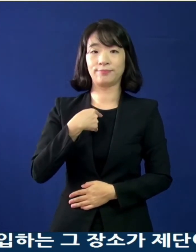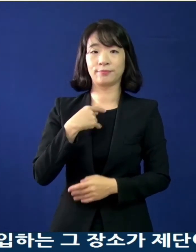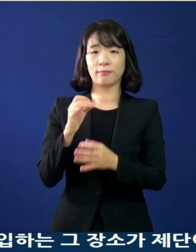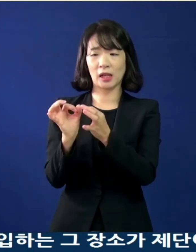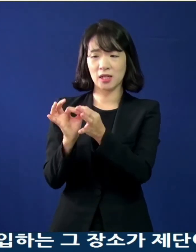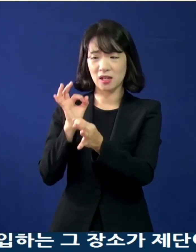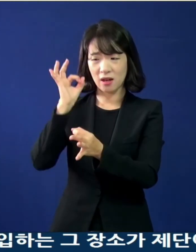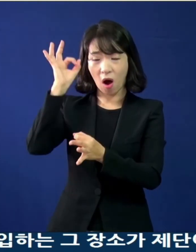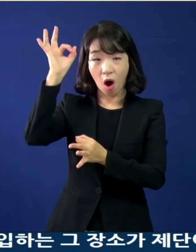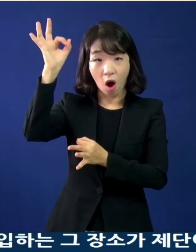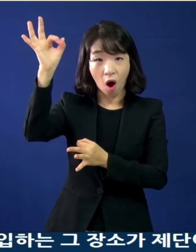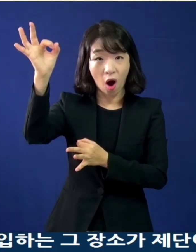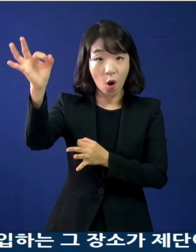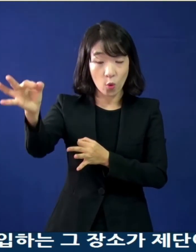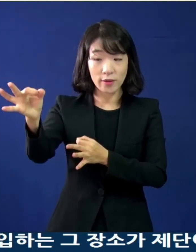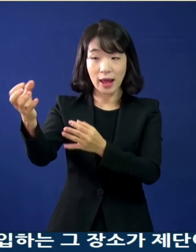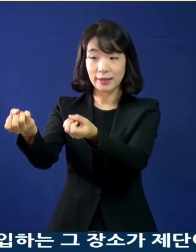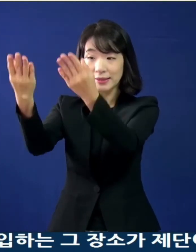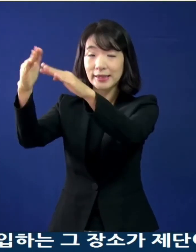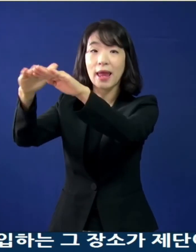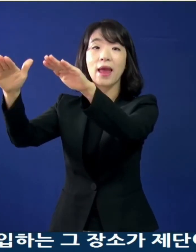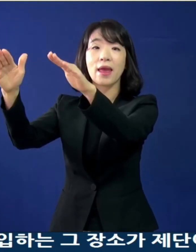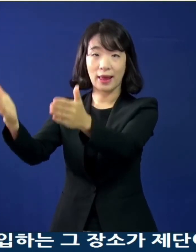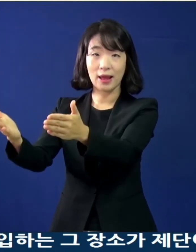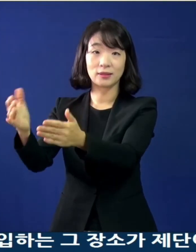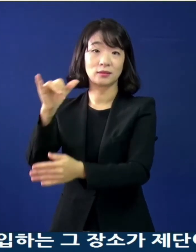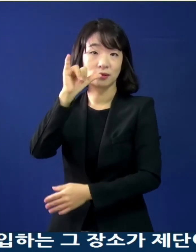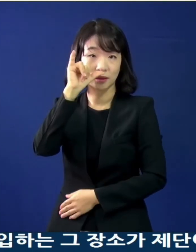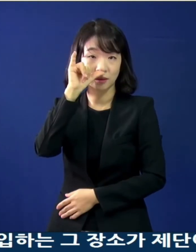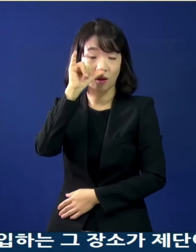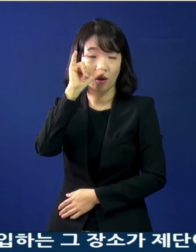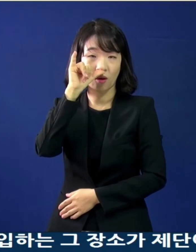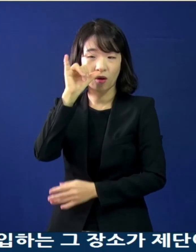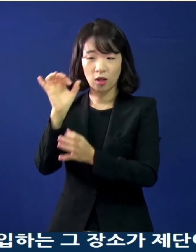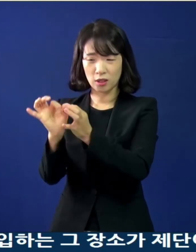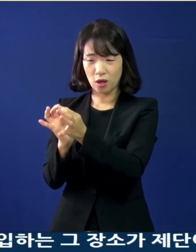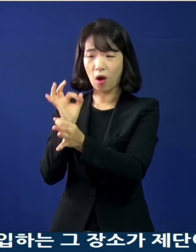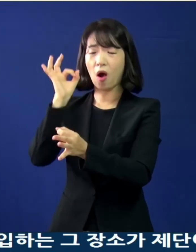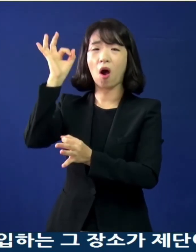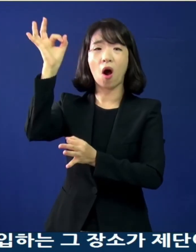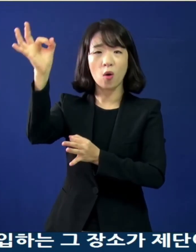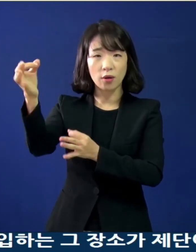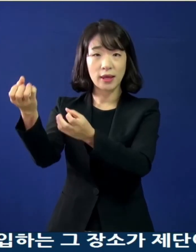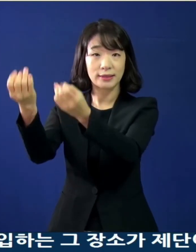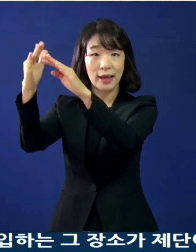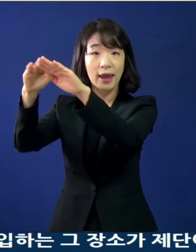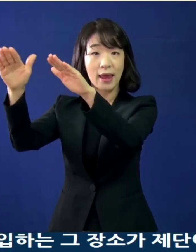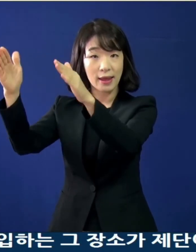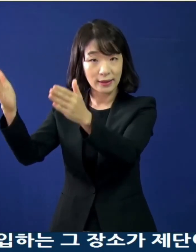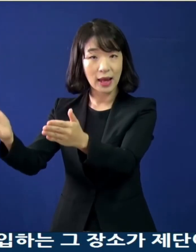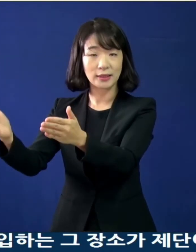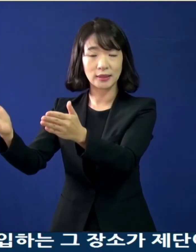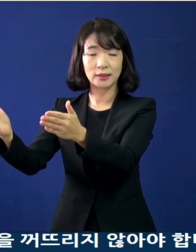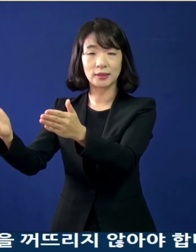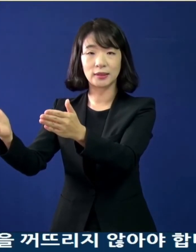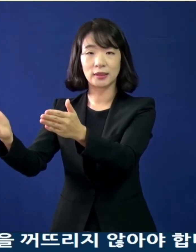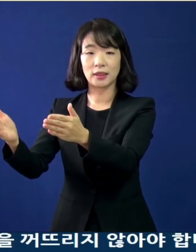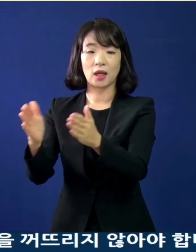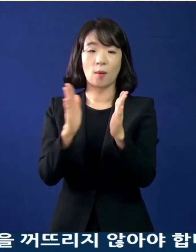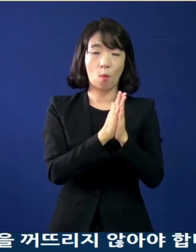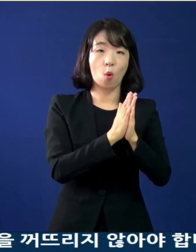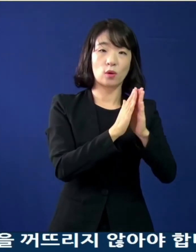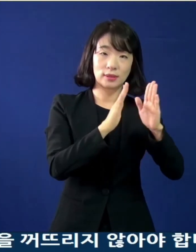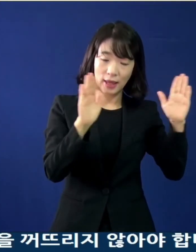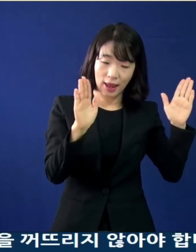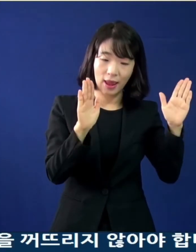영원한 제단이 있습니다. 이 영원한 제단은 이때 모세 아론에 의해서 불이 붙은